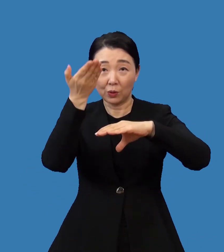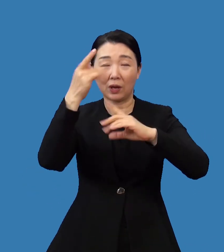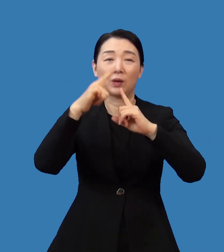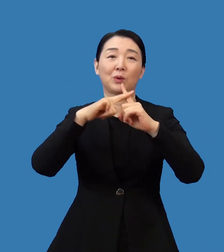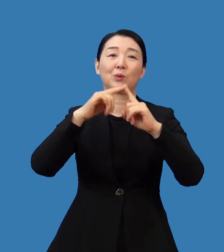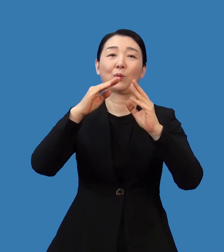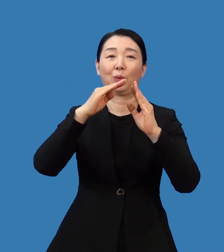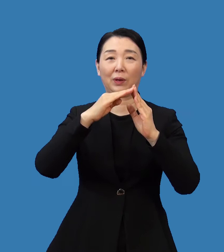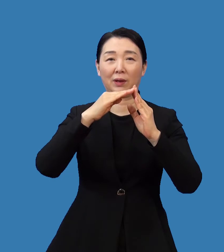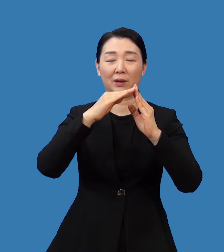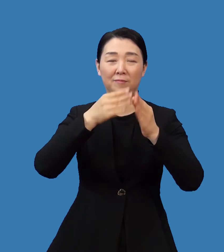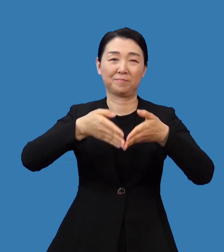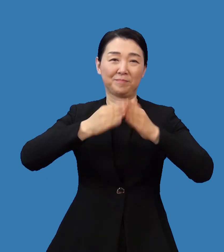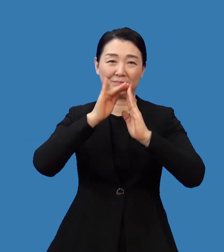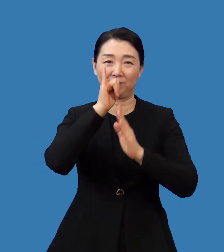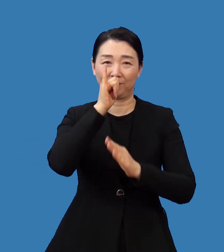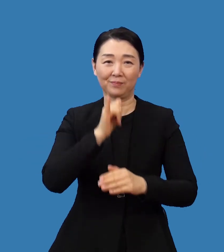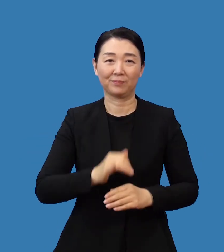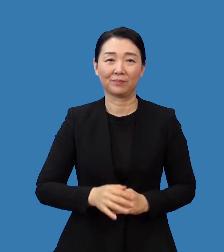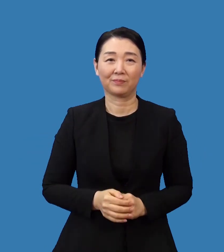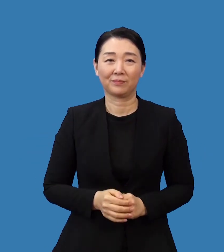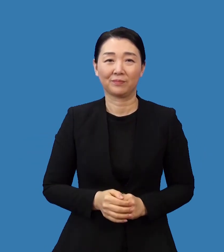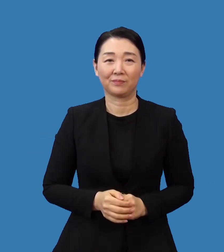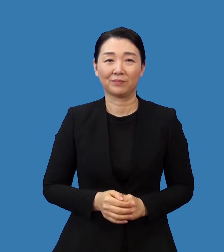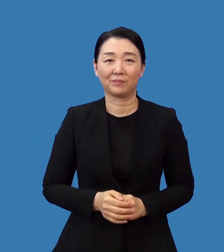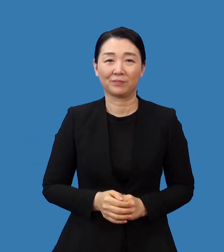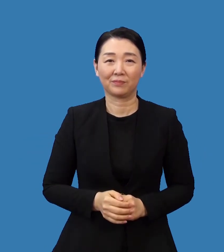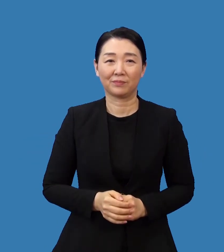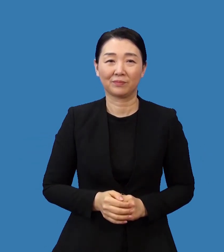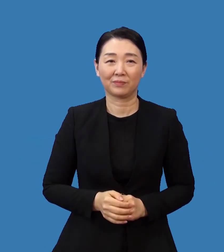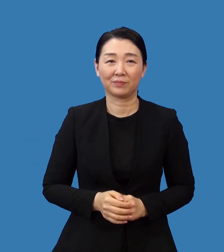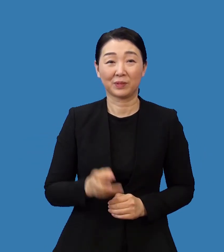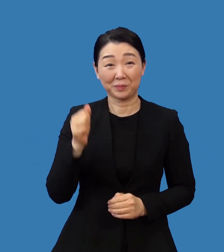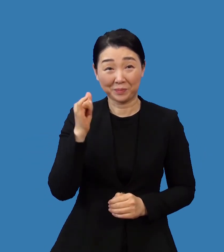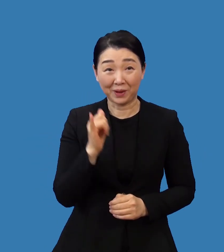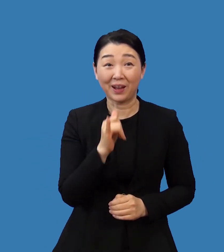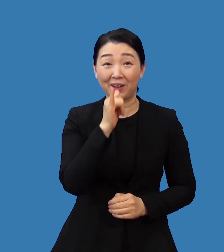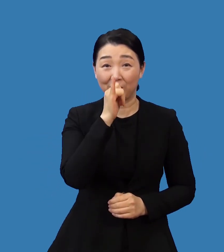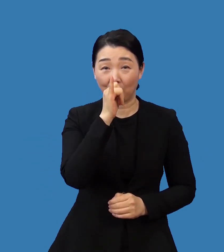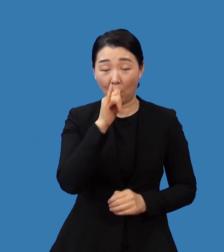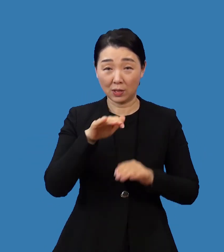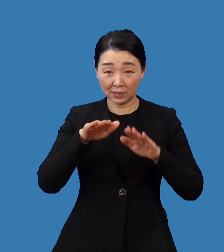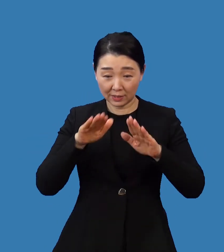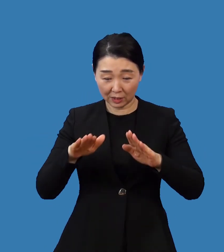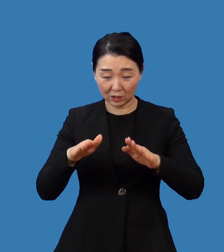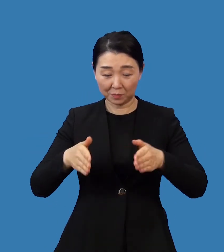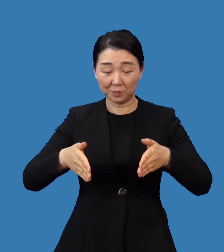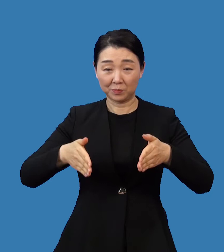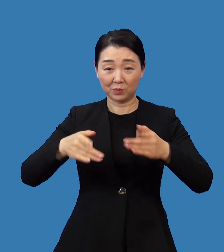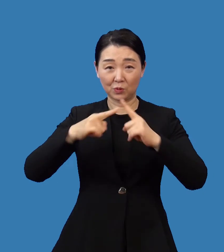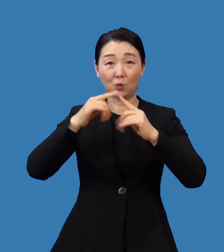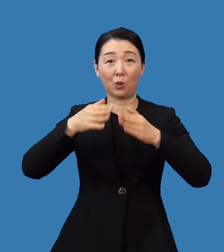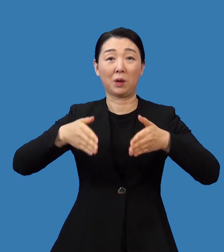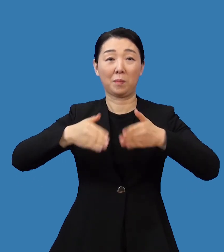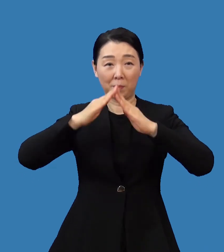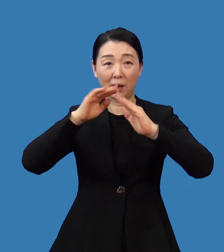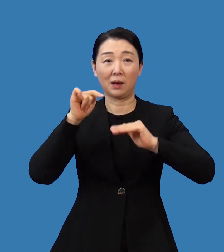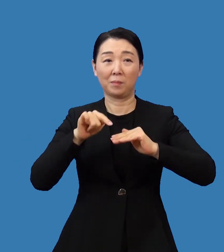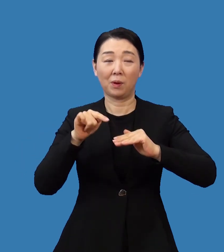교회가 세워져 있습니다. 여러 차례 세워졌지만 지금 있는 그 건물은